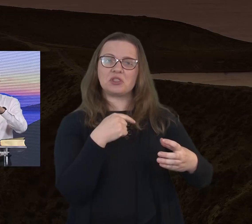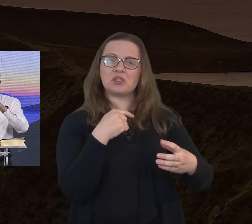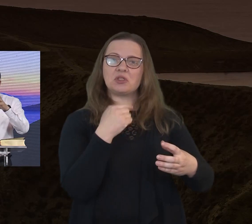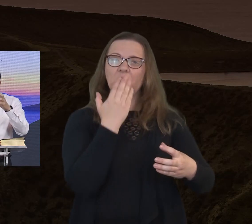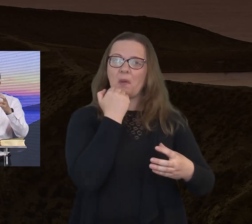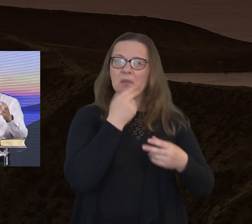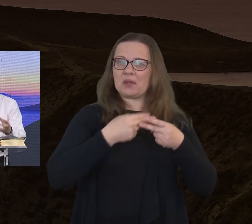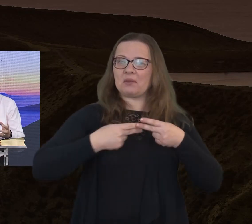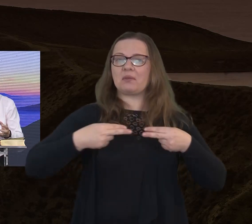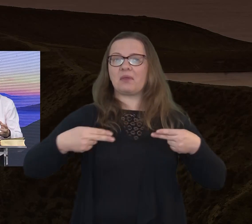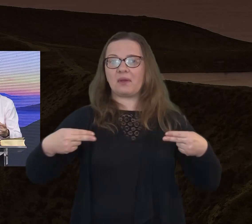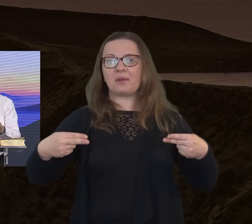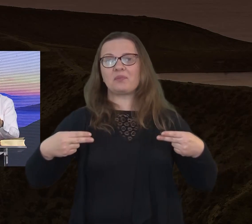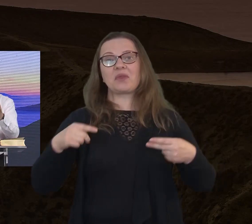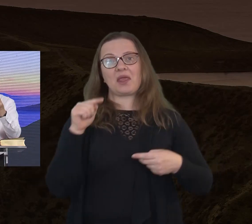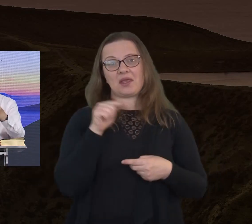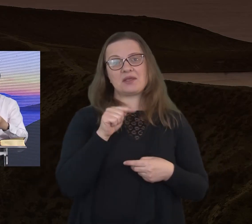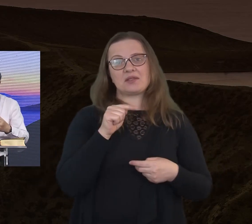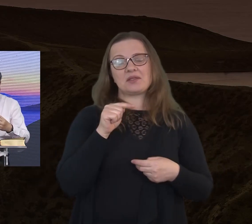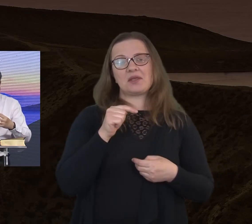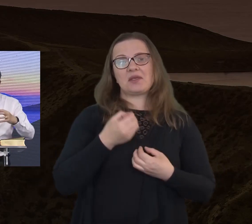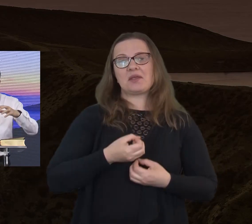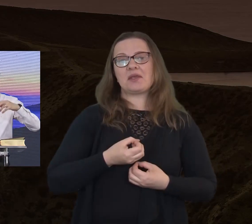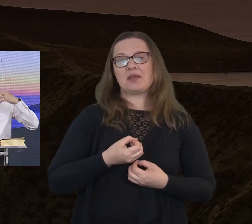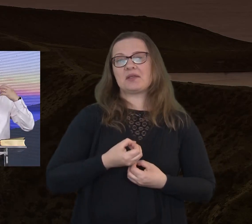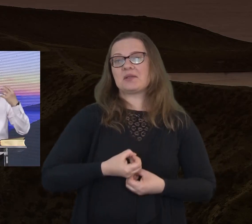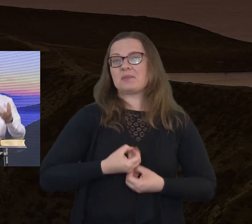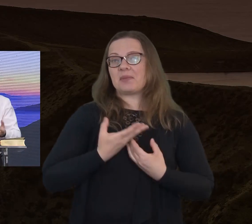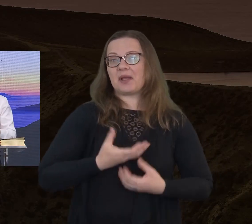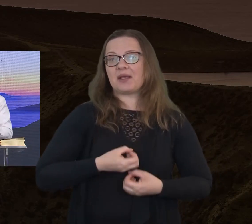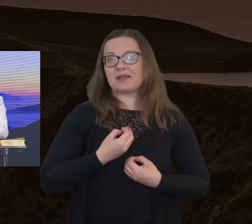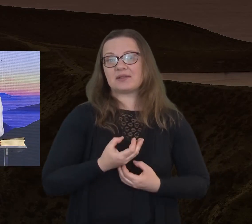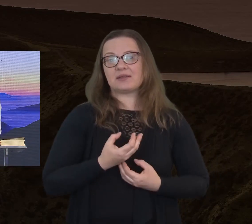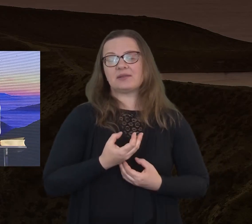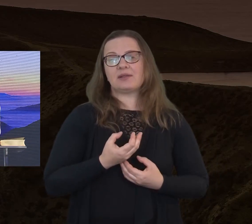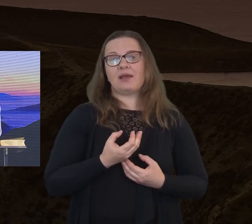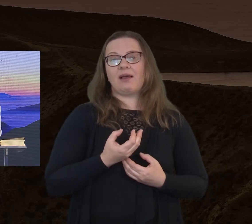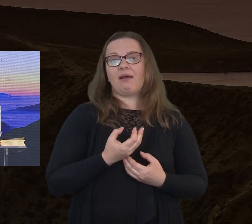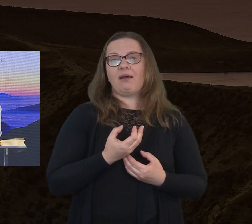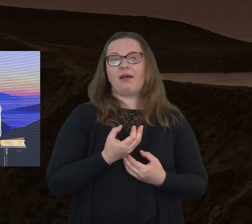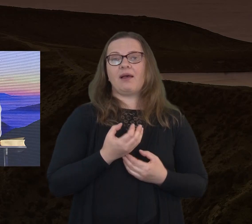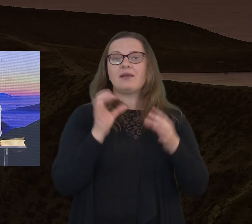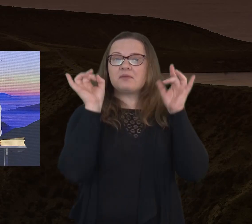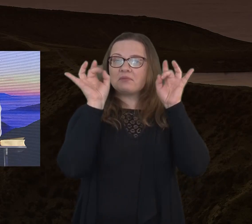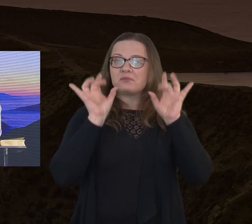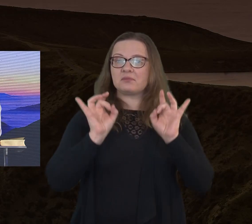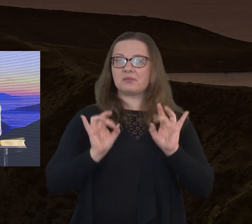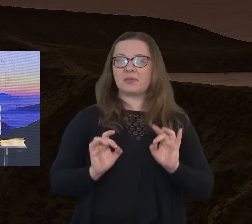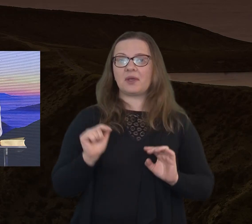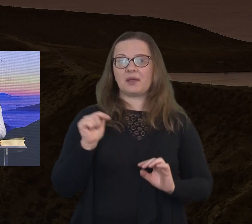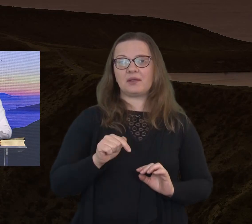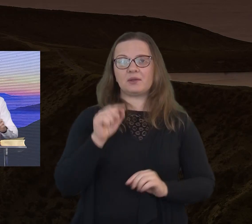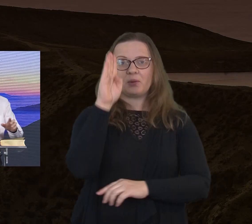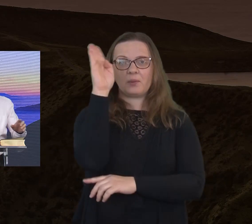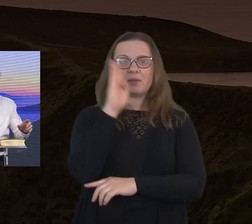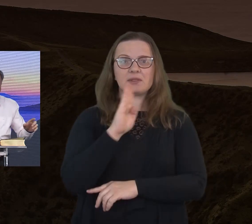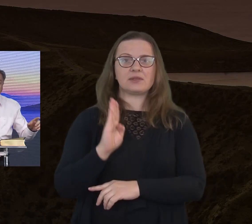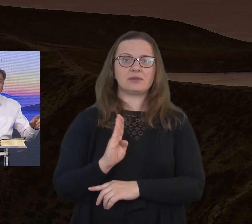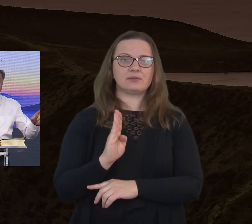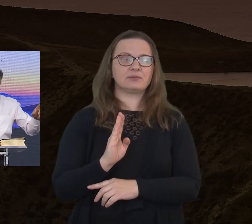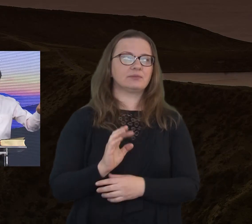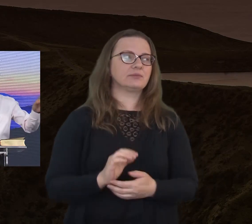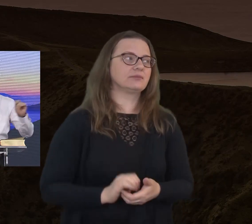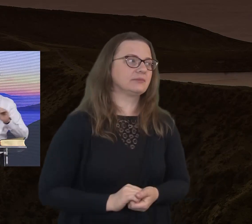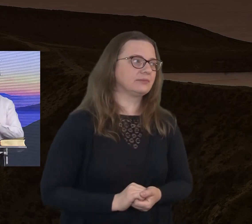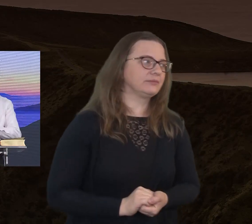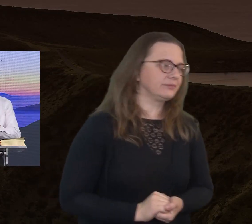então esse alguém se torna a plenitude dessas riquezas do Brasil. Aqui, na minha sala